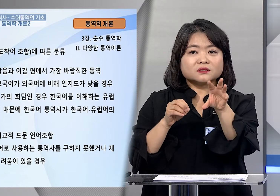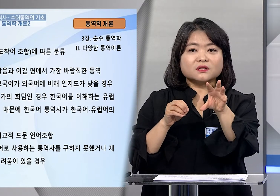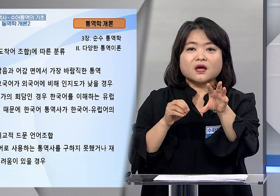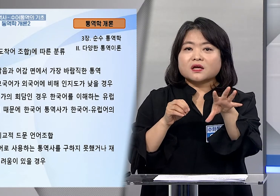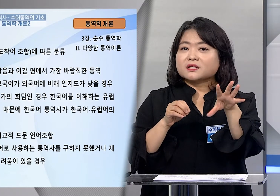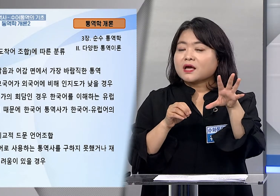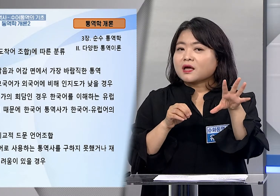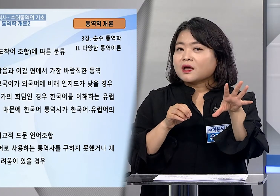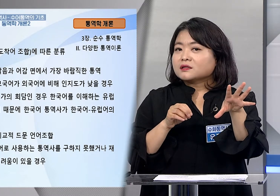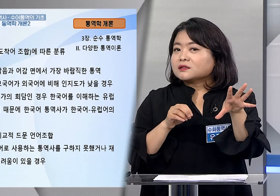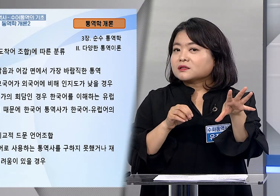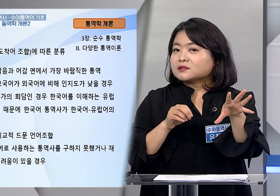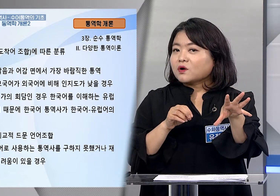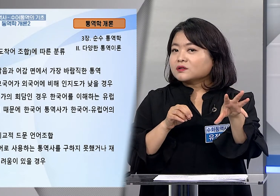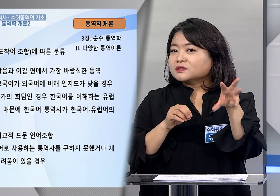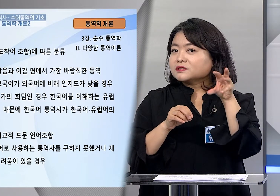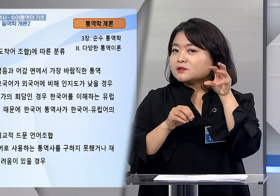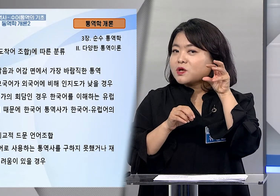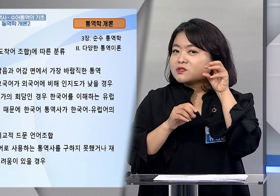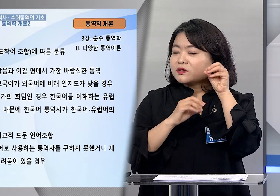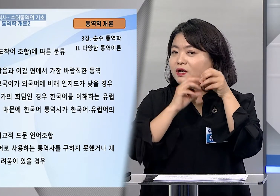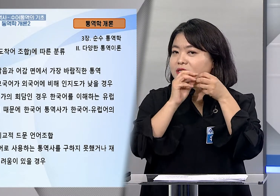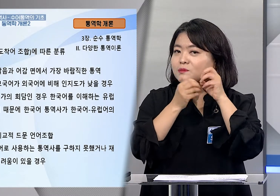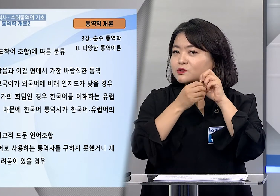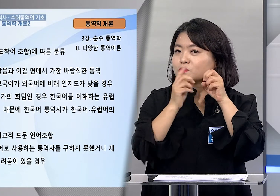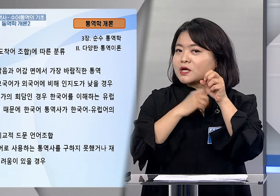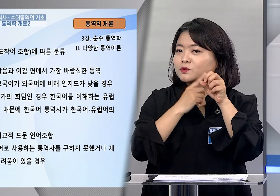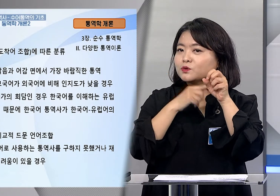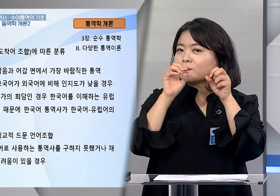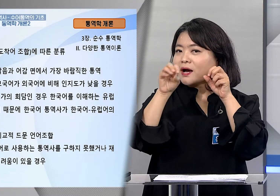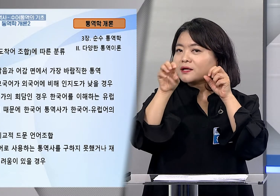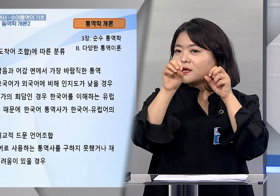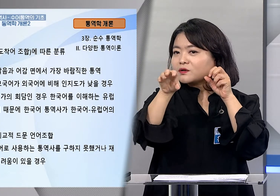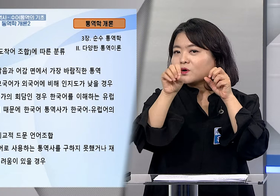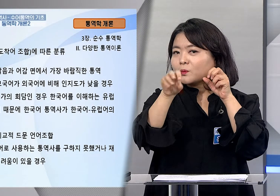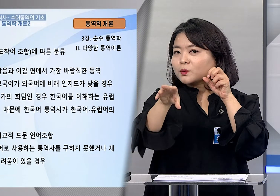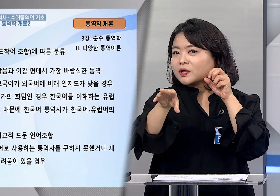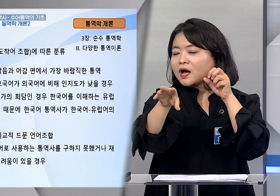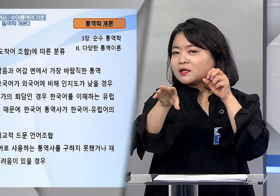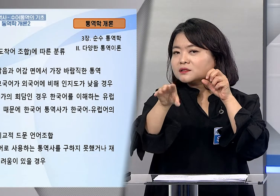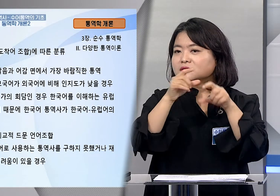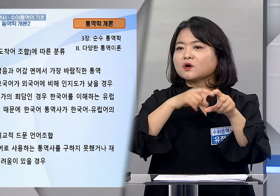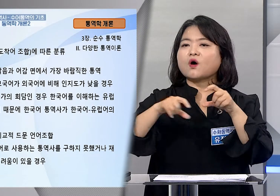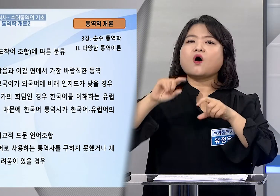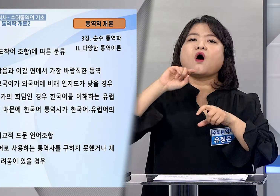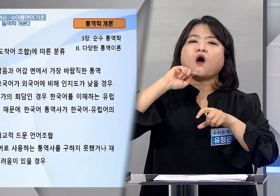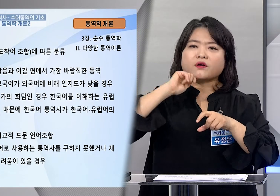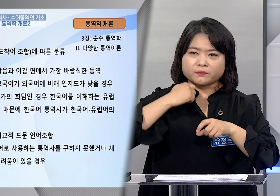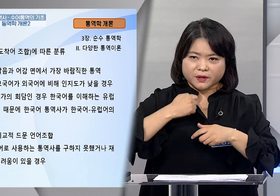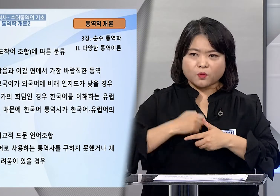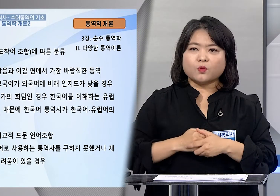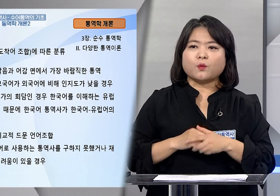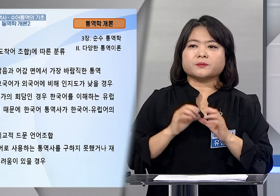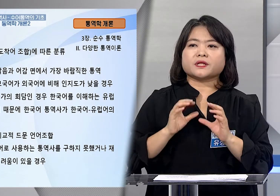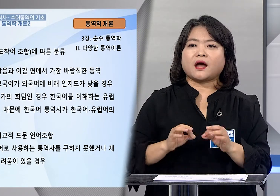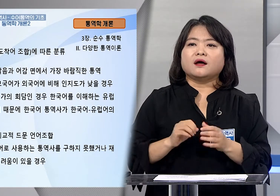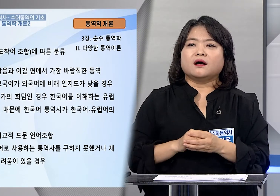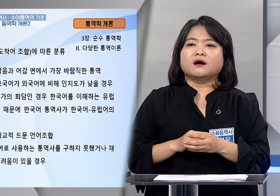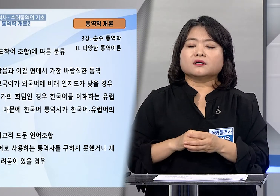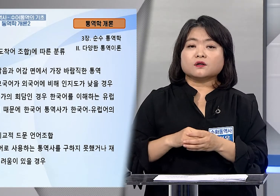이렇게 영어를 들으면서 내가 자동으로 발화되는 것보다는 더 어렵다고 봅니다. 이런